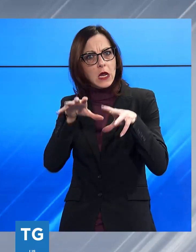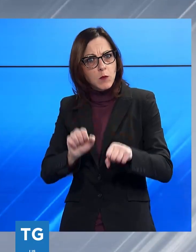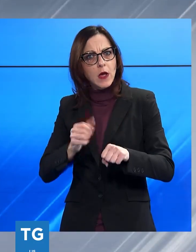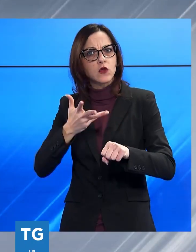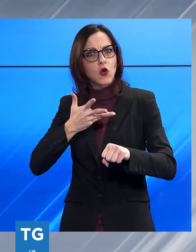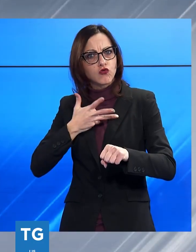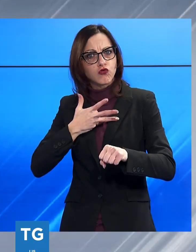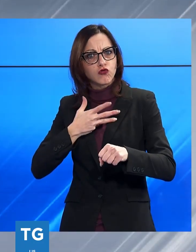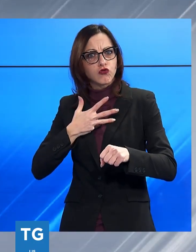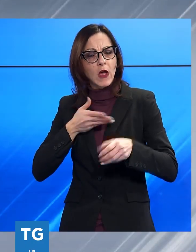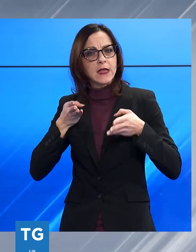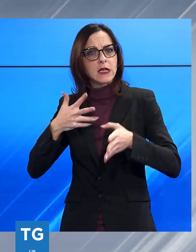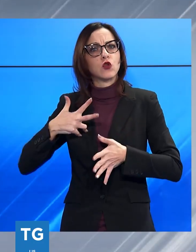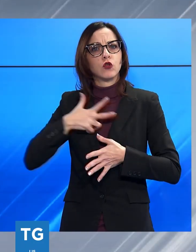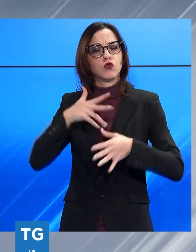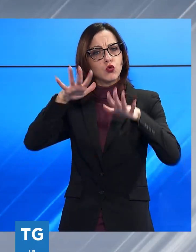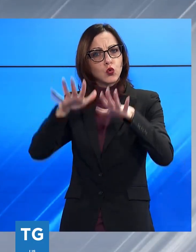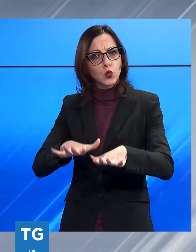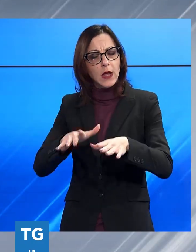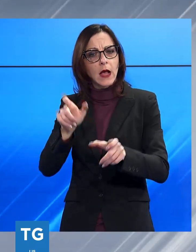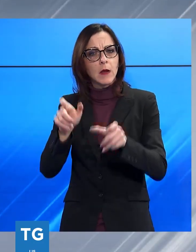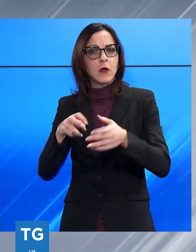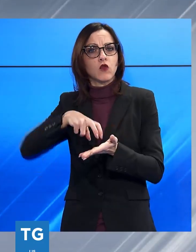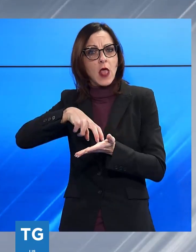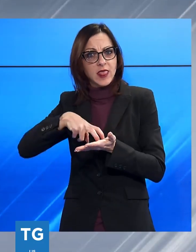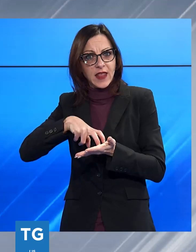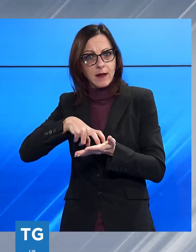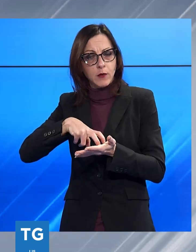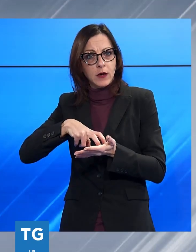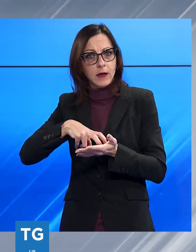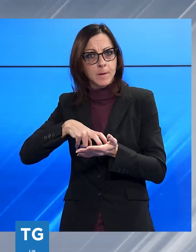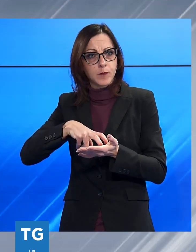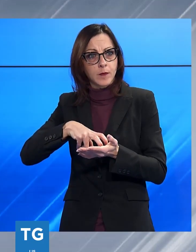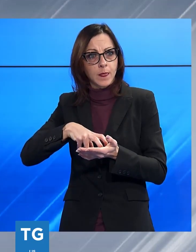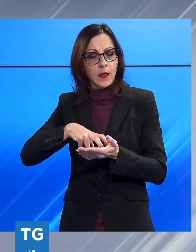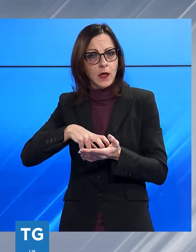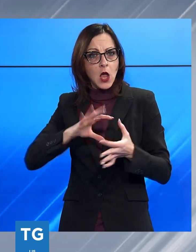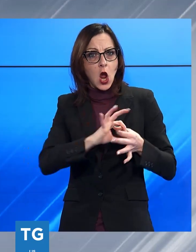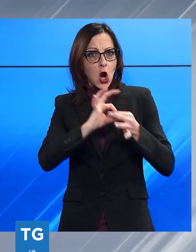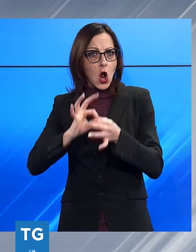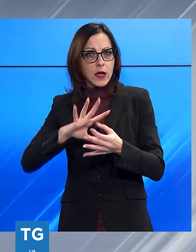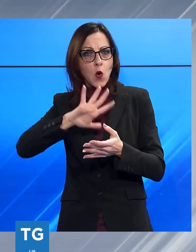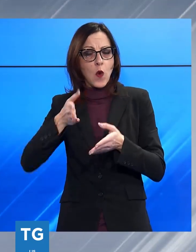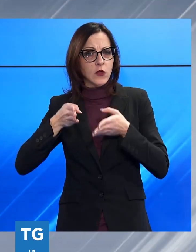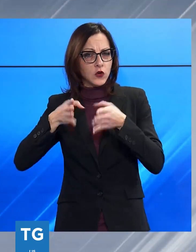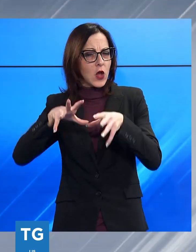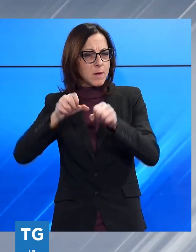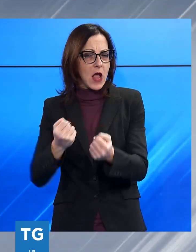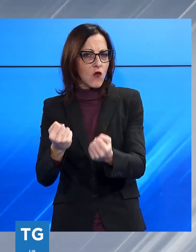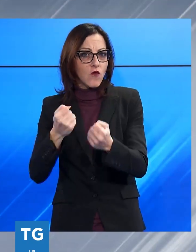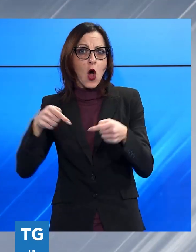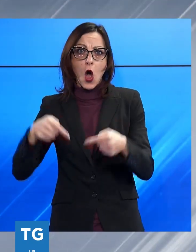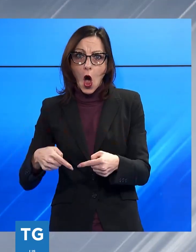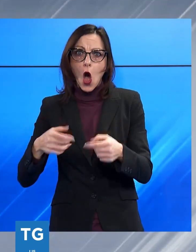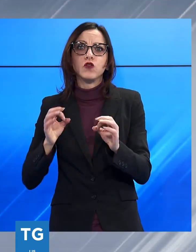nel nel sociale a tutela delle fasce anche più deboli della della società con un altro comparto fortemente impegnato Oggi più che